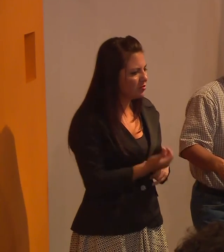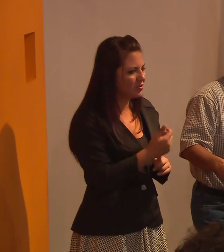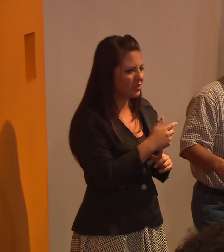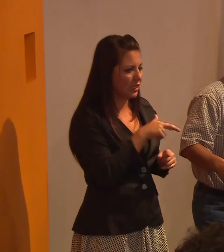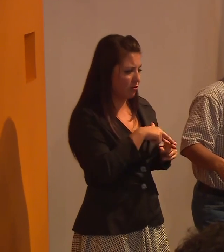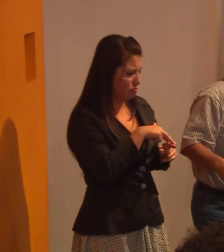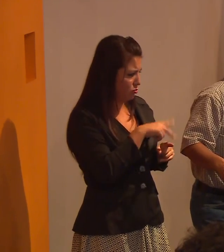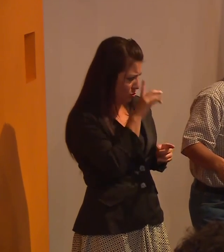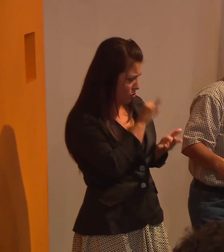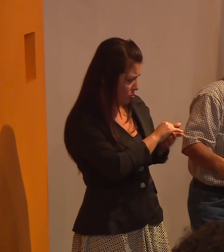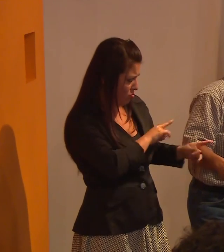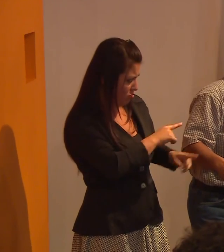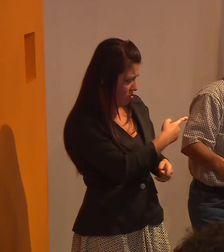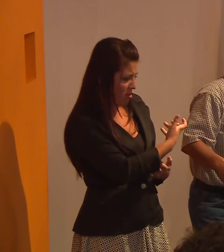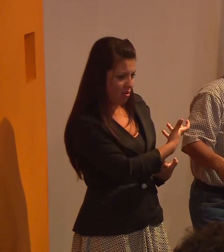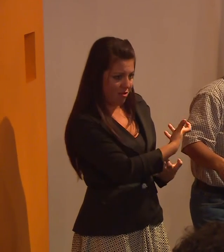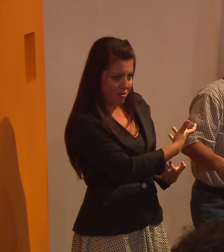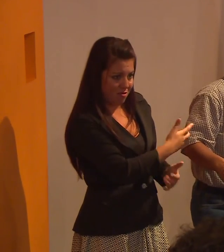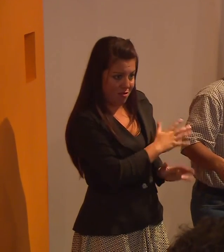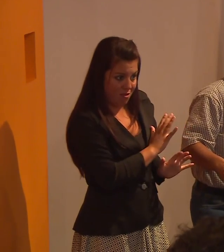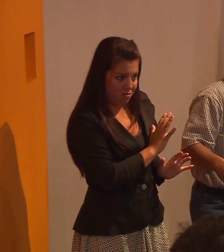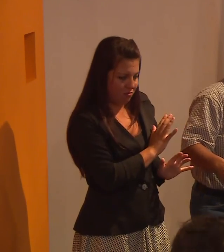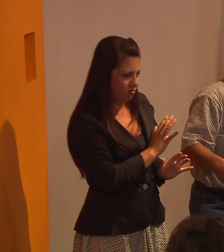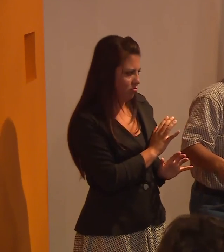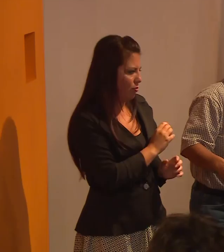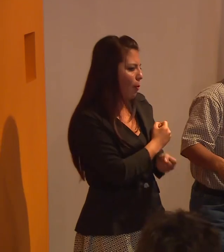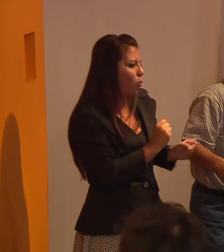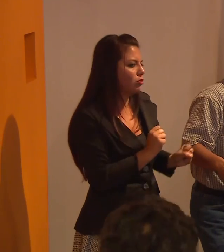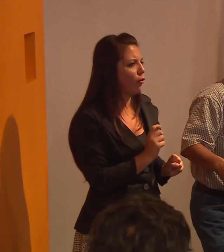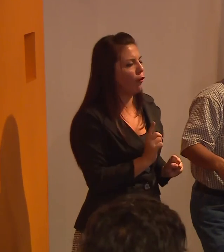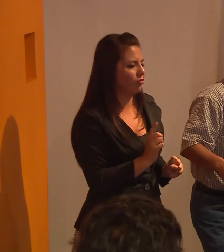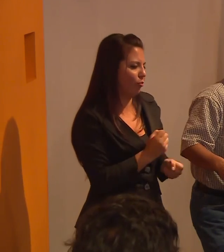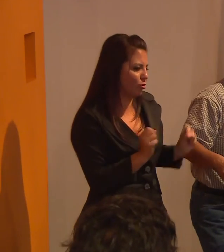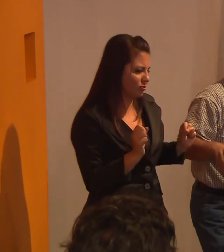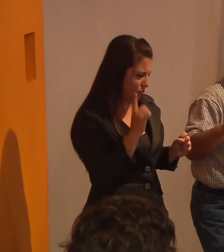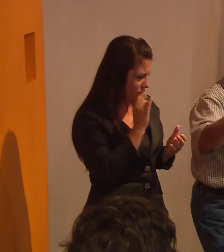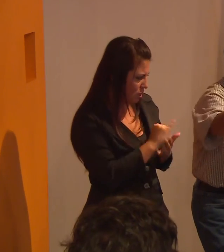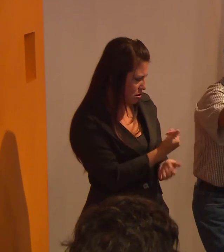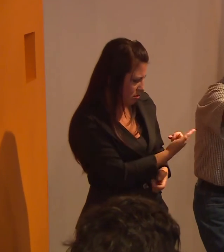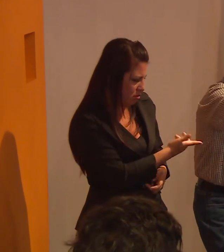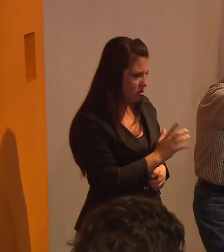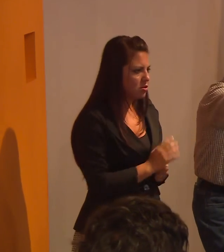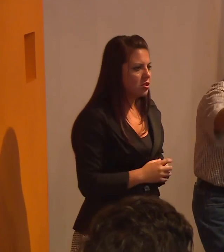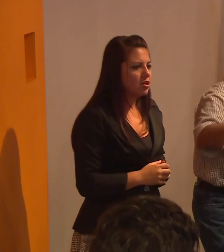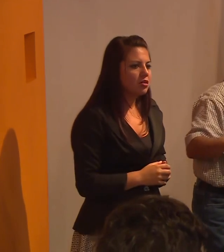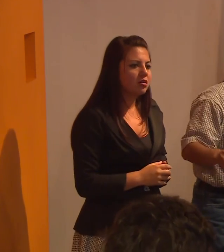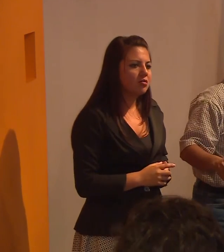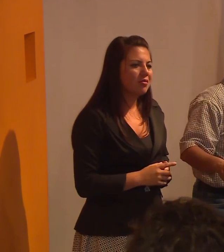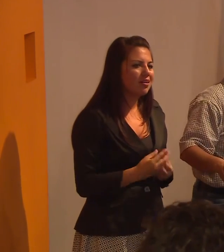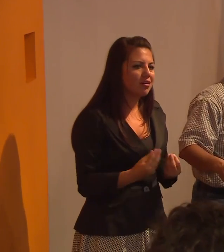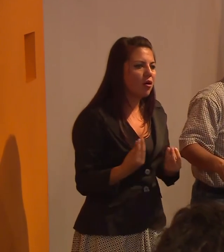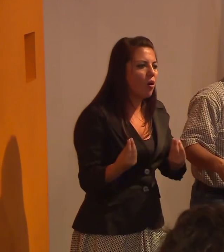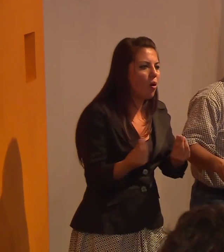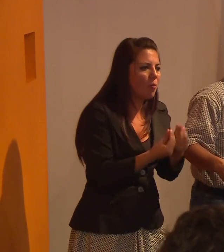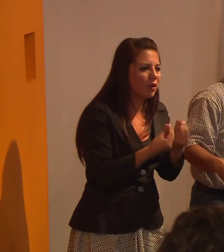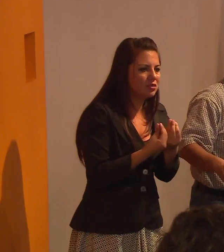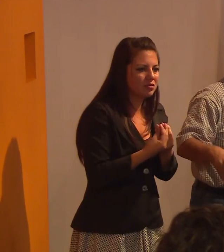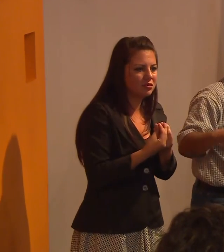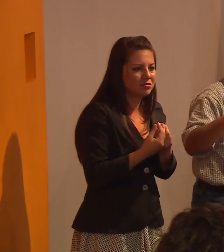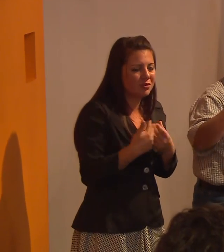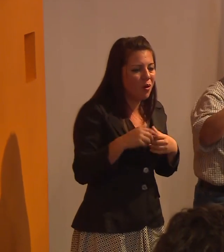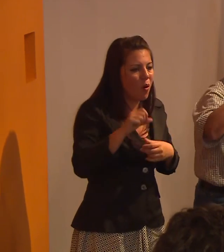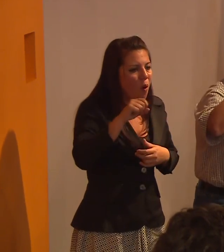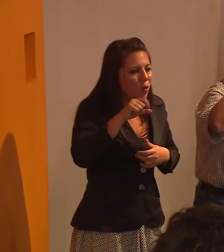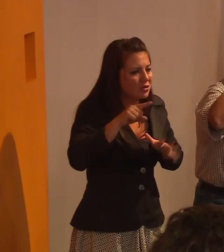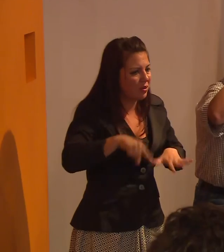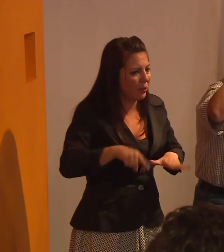creo que hay la voluntad política en la administración para hacerlo, sería el colmo que no, para que los compañeros sean al menos contratados 11 meses y